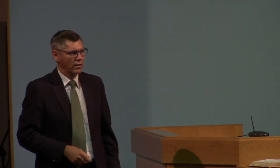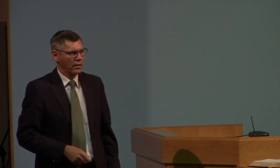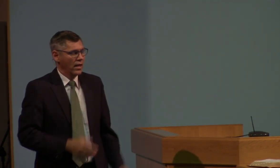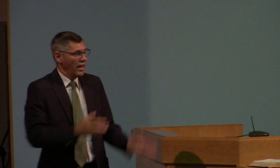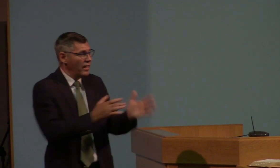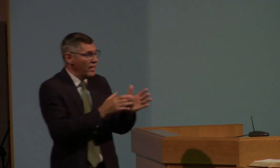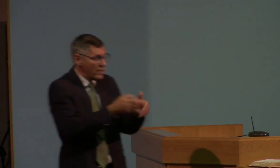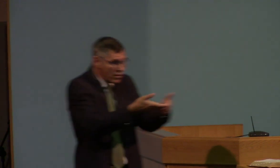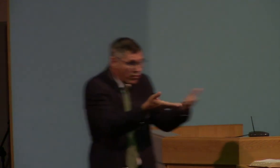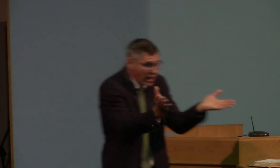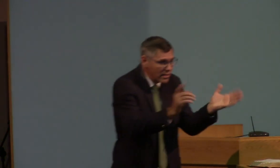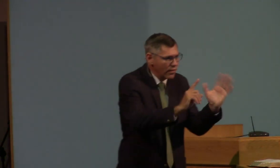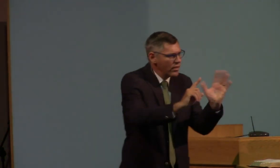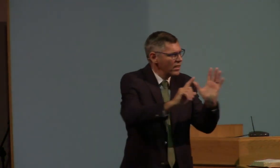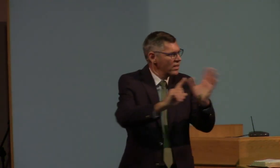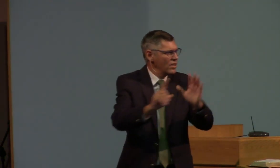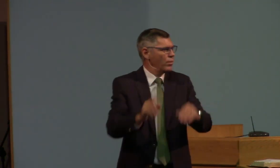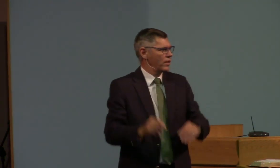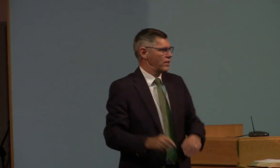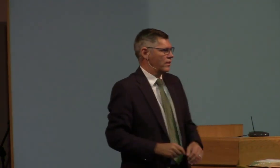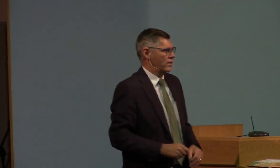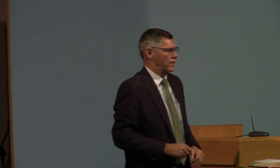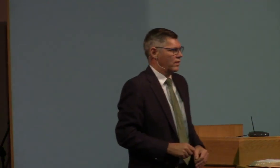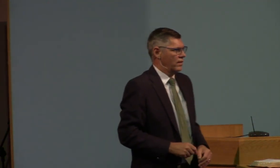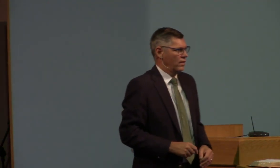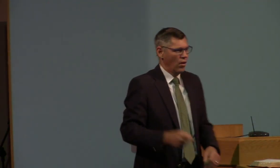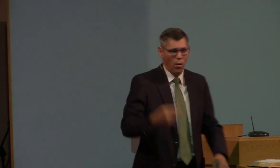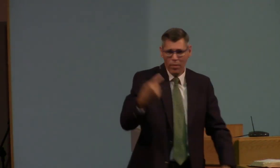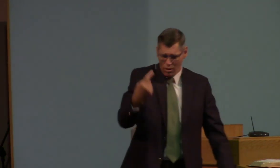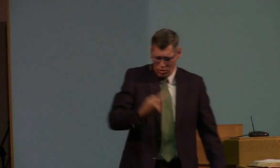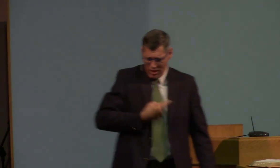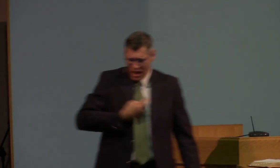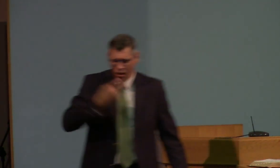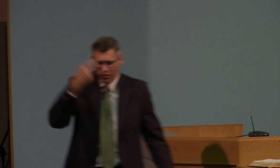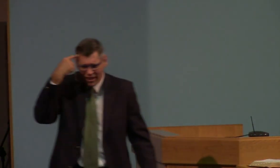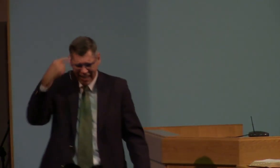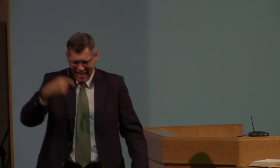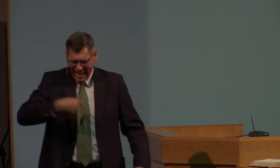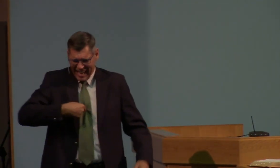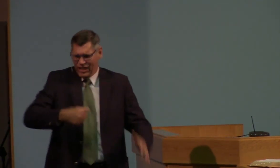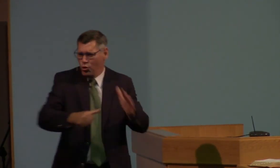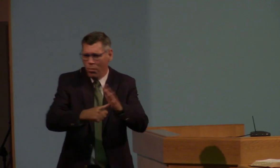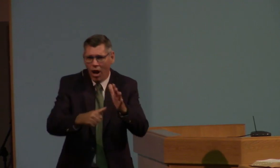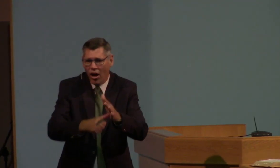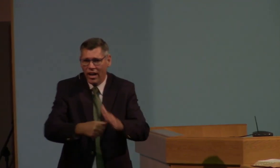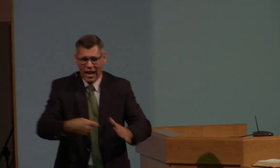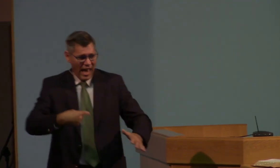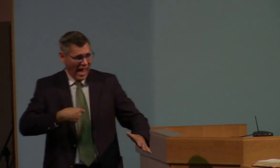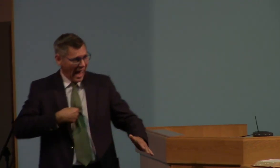En Jesus wys dit vir sy disippels, om by jouself te dink, ek is so belangrik,